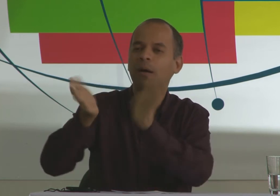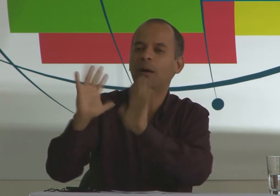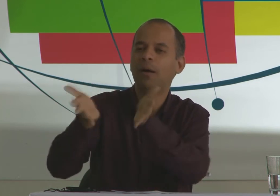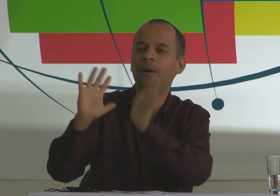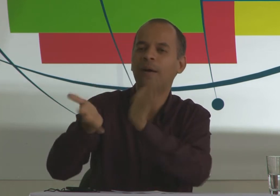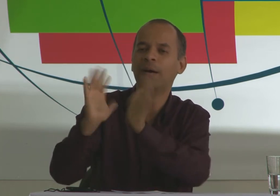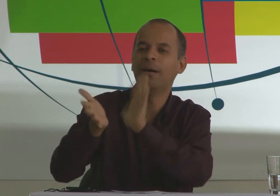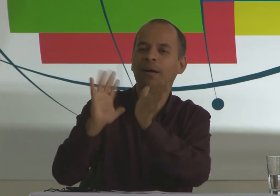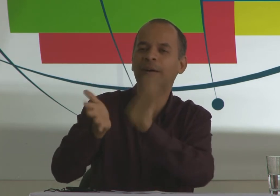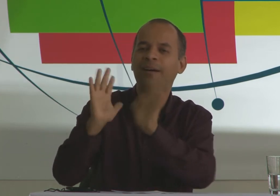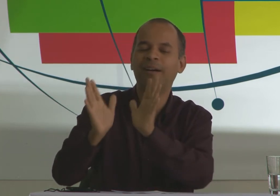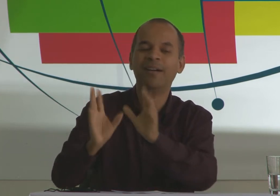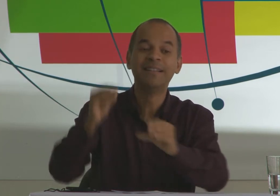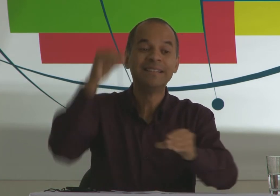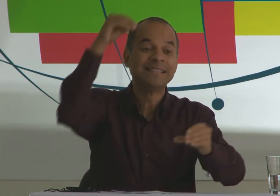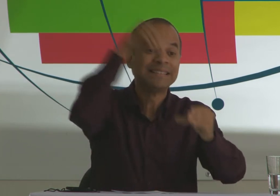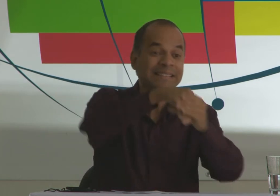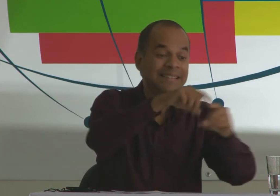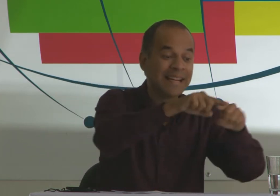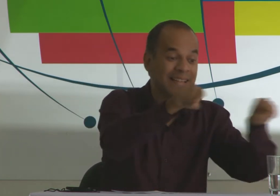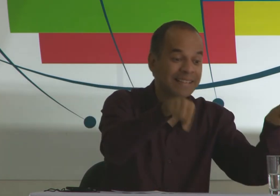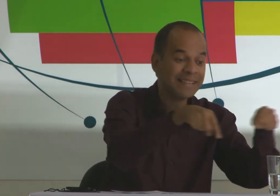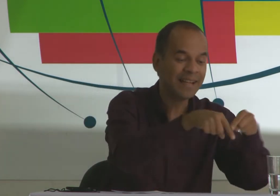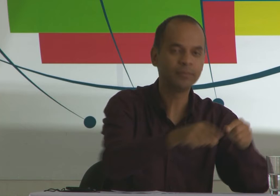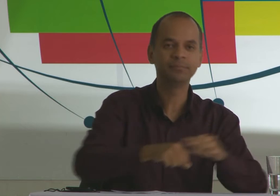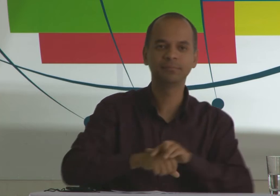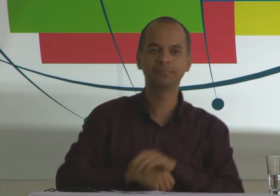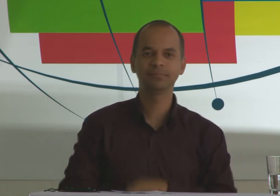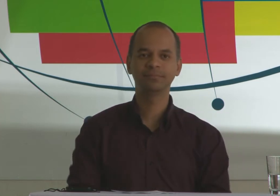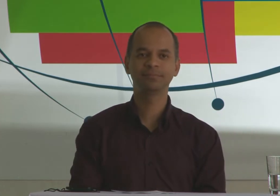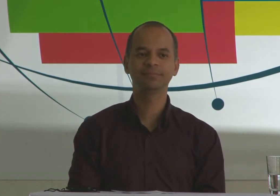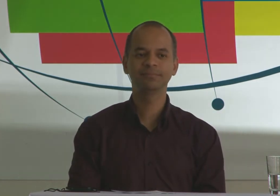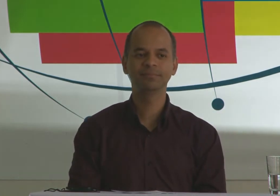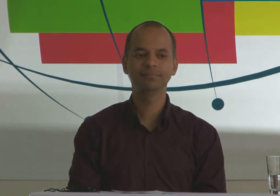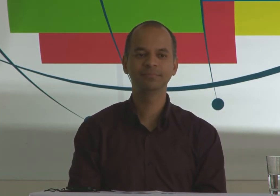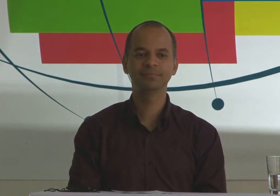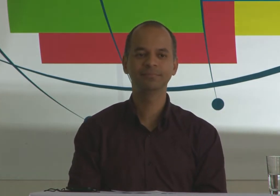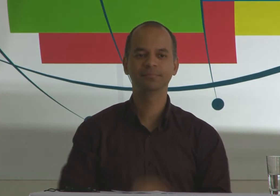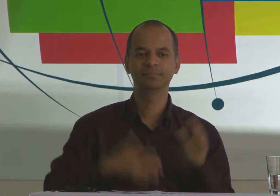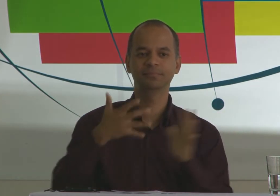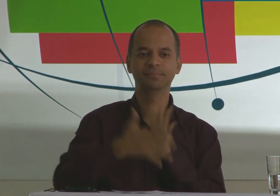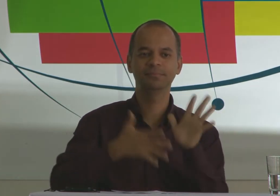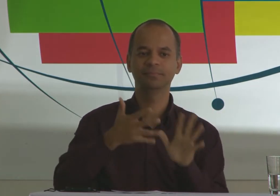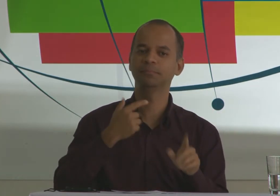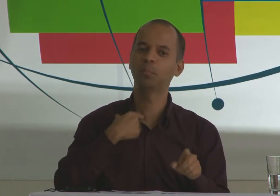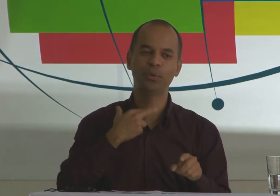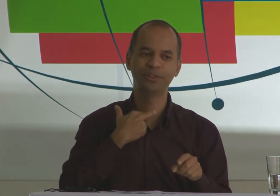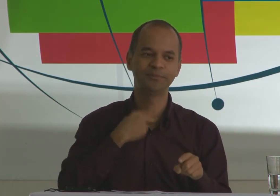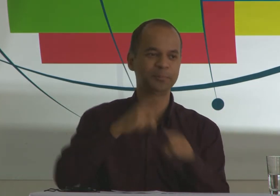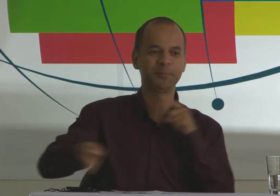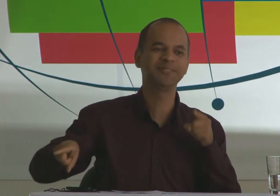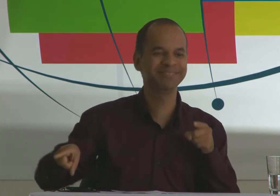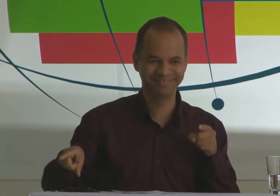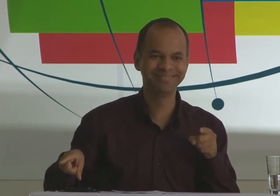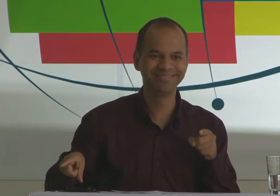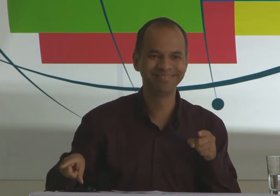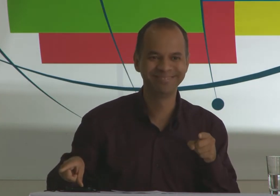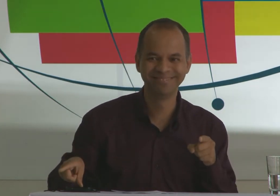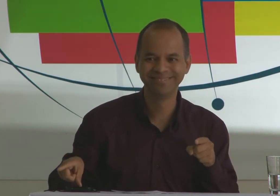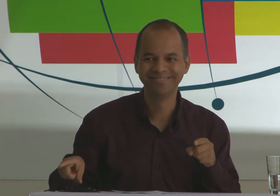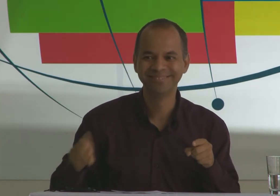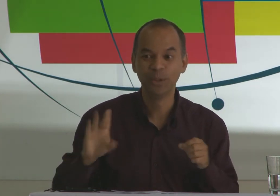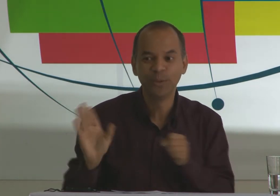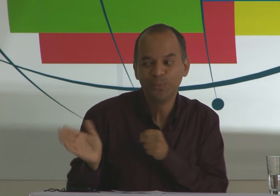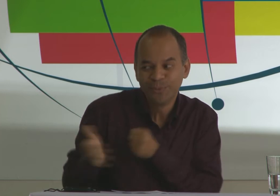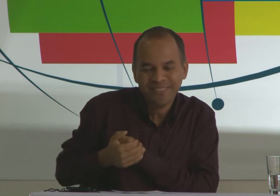de intervalo, por exemplo, o surdo sinalizando e interagindo em sinais dentro daquele espaço. E antigamente